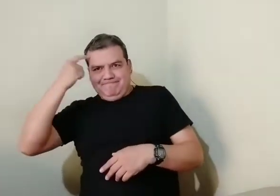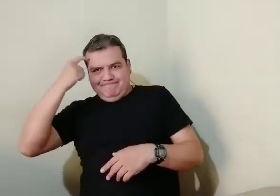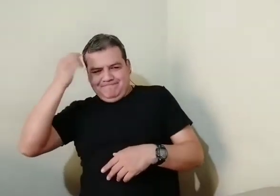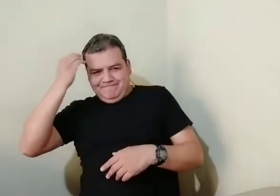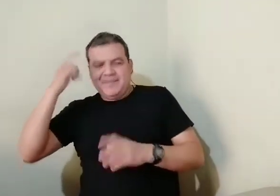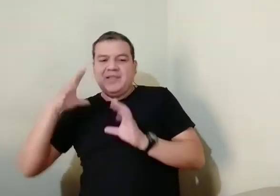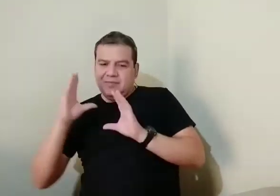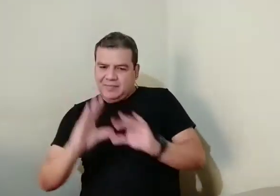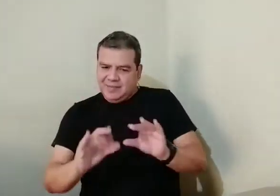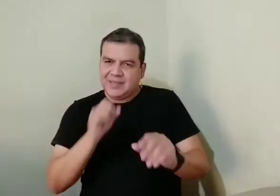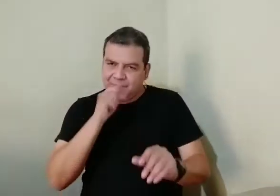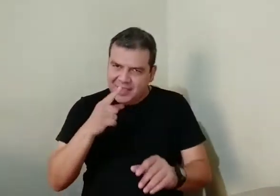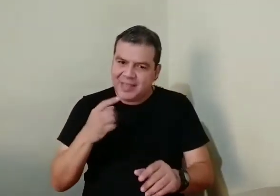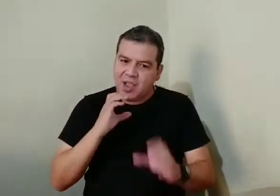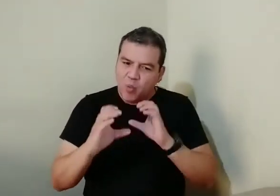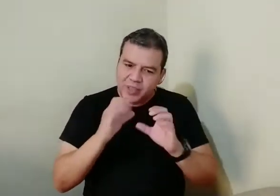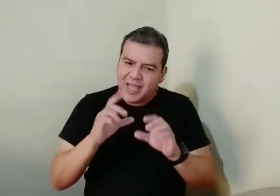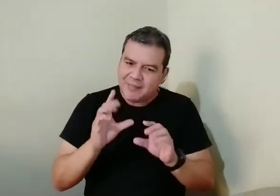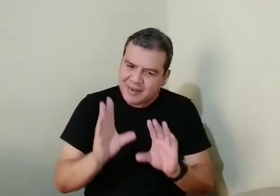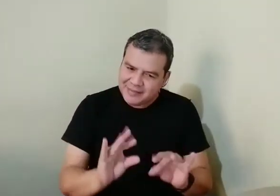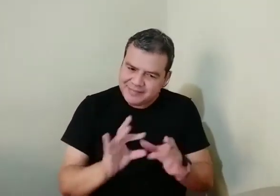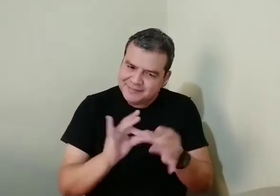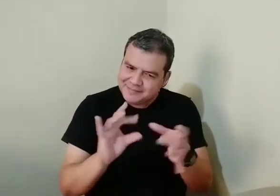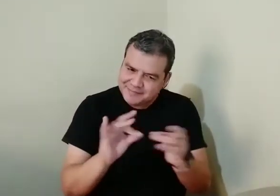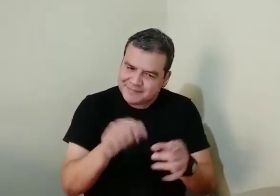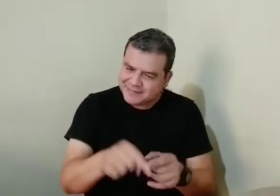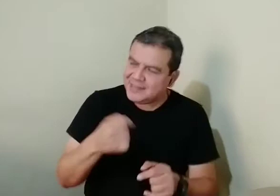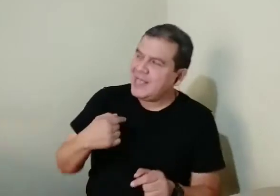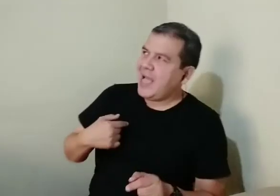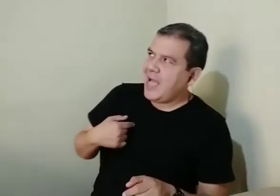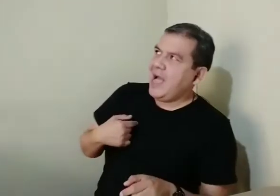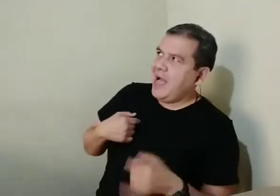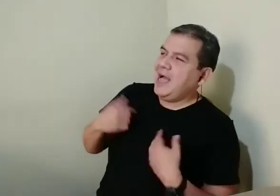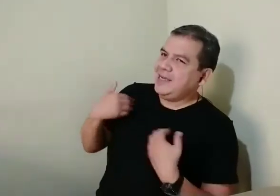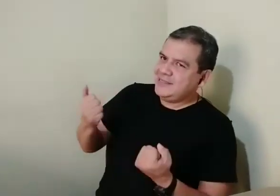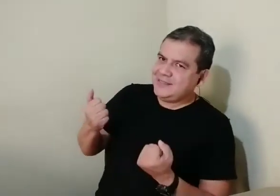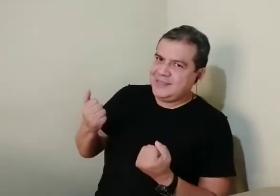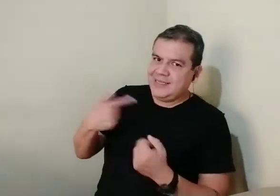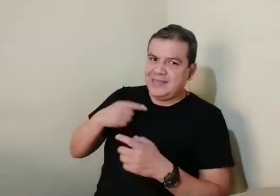la relación maestro-alumno que se construye durante el proceso.